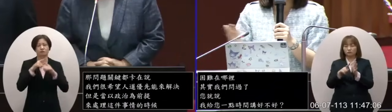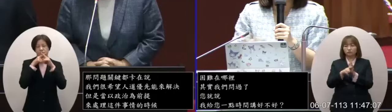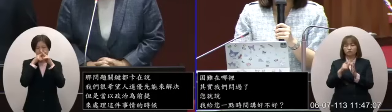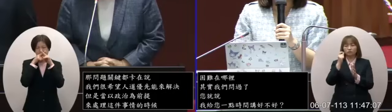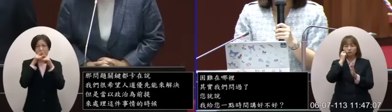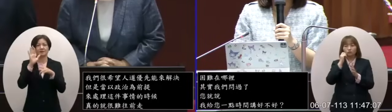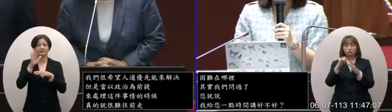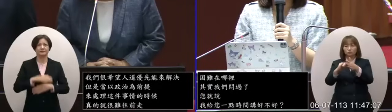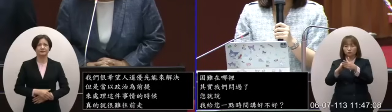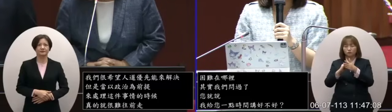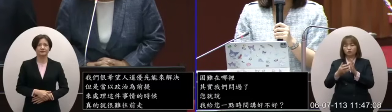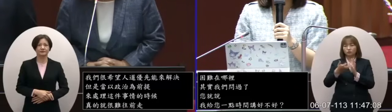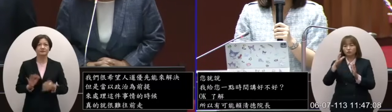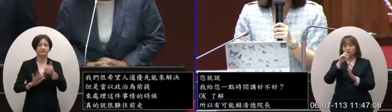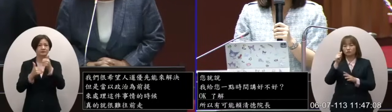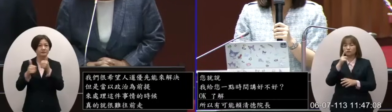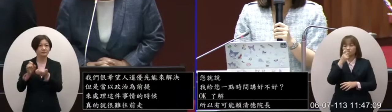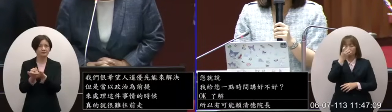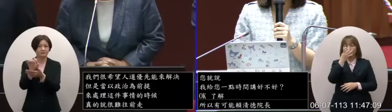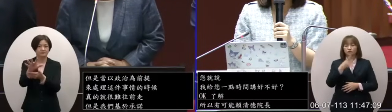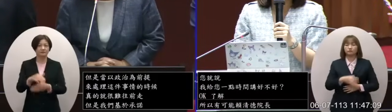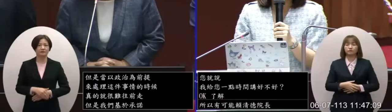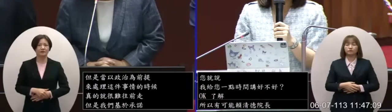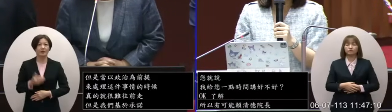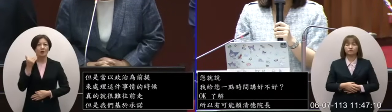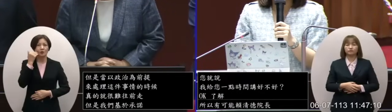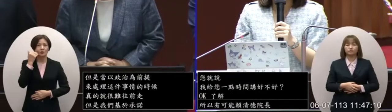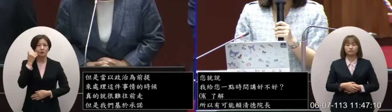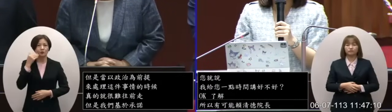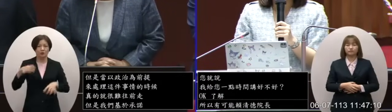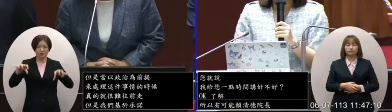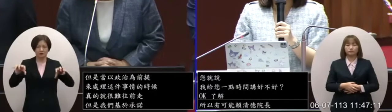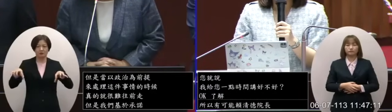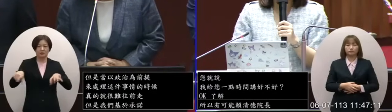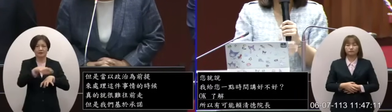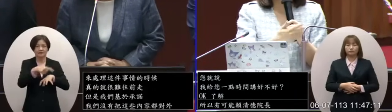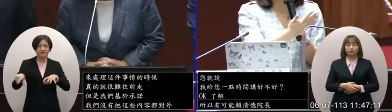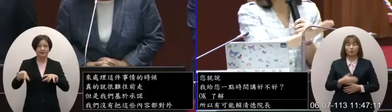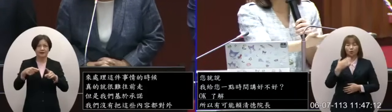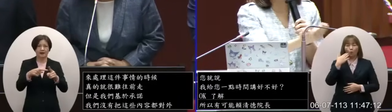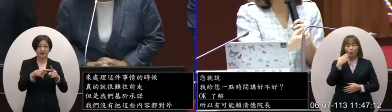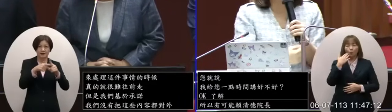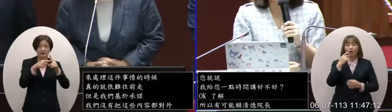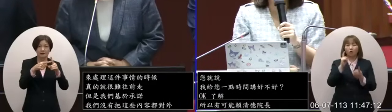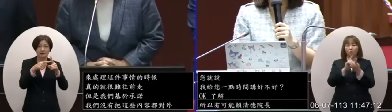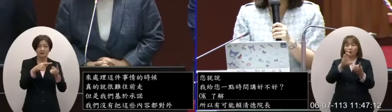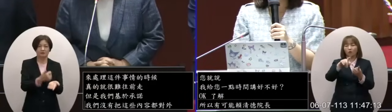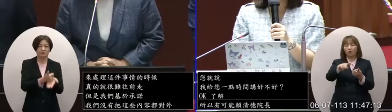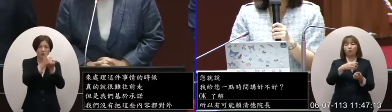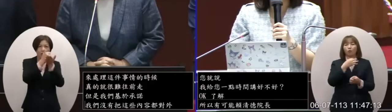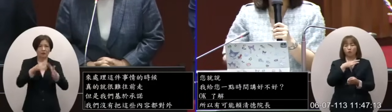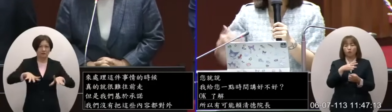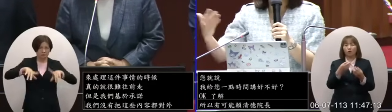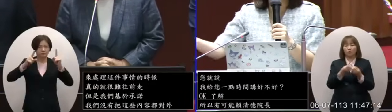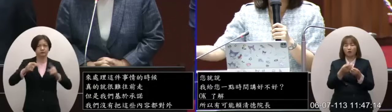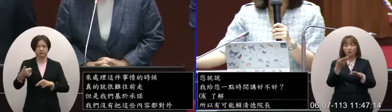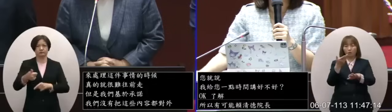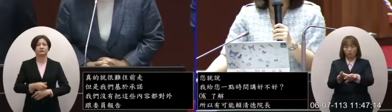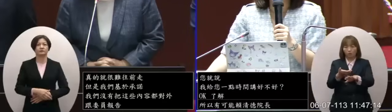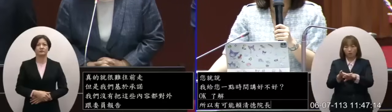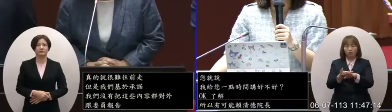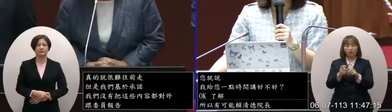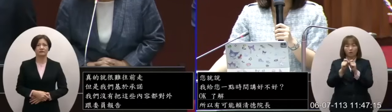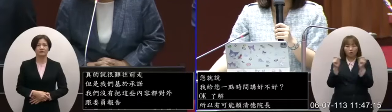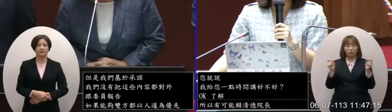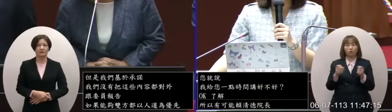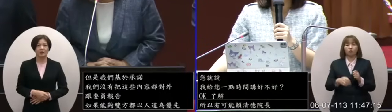遗体运回去。 跟委员报告，如果能够双方都以人道为优先， 那如果对方他不愿意的时候，那就是放